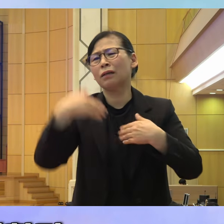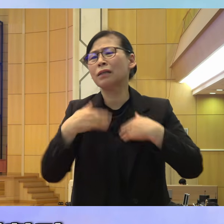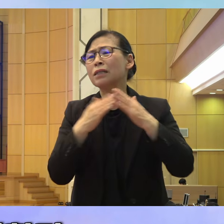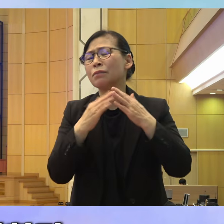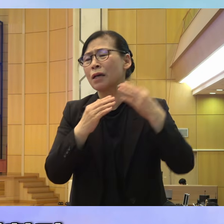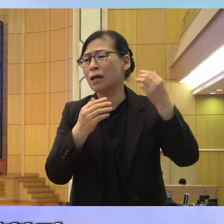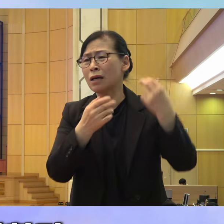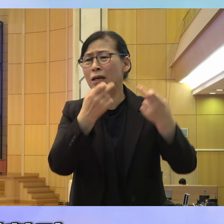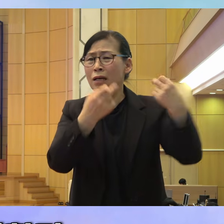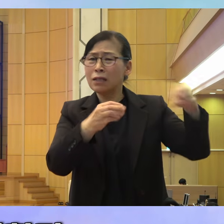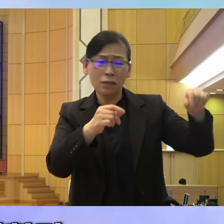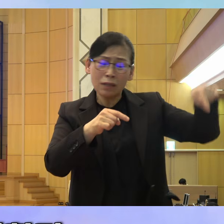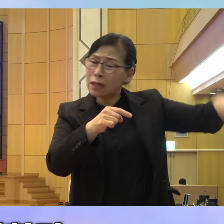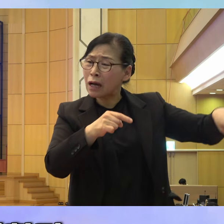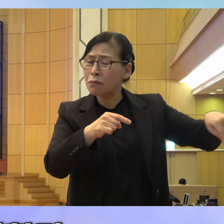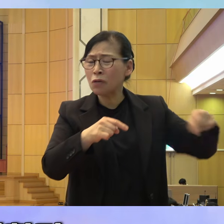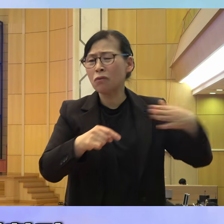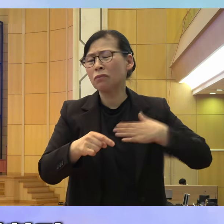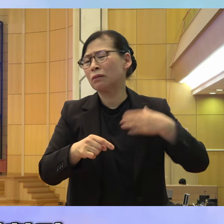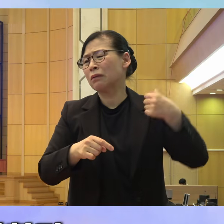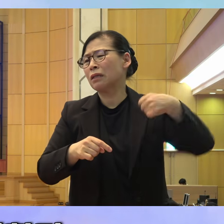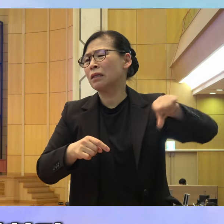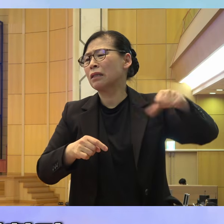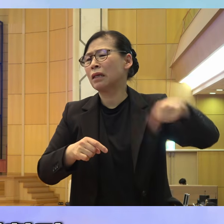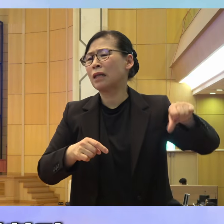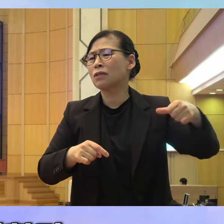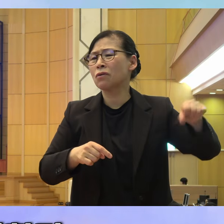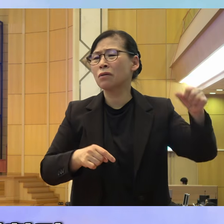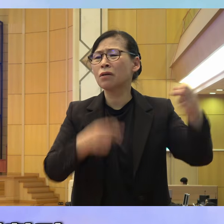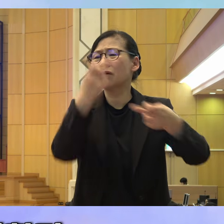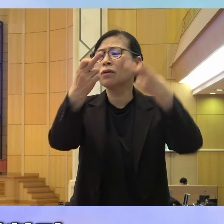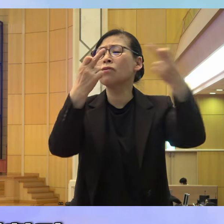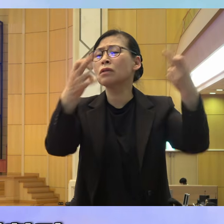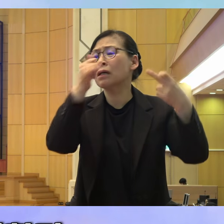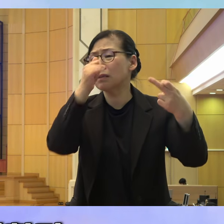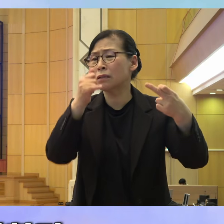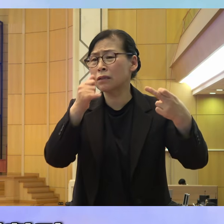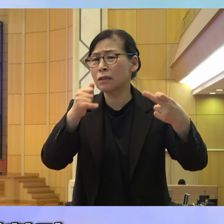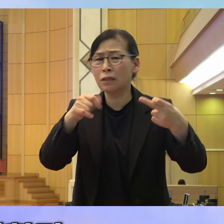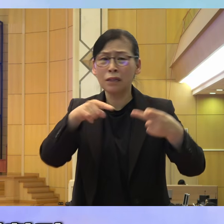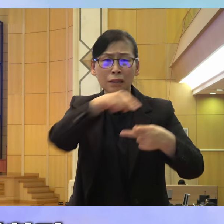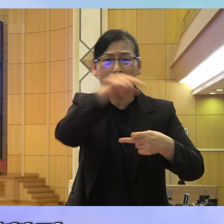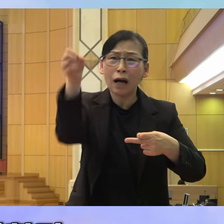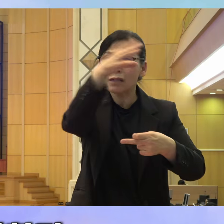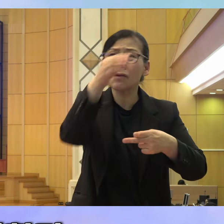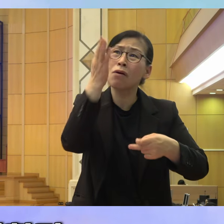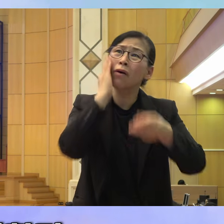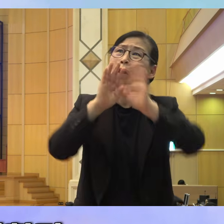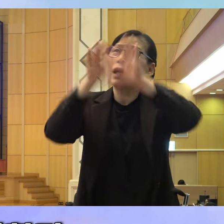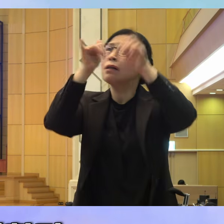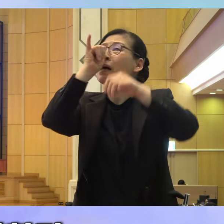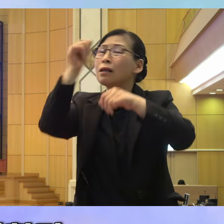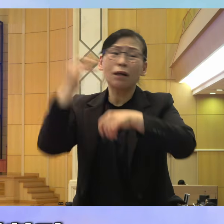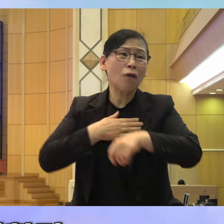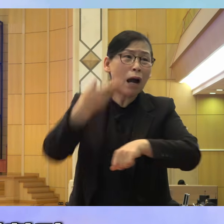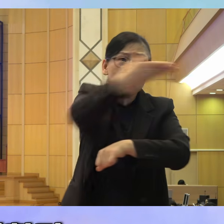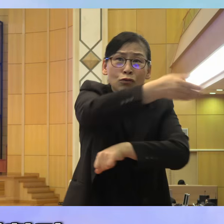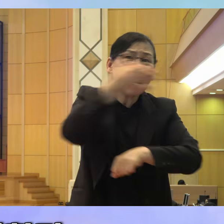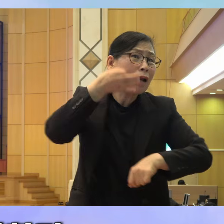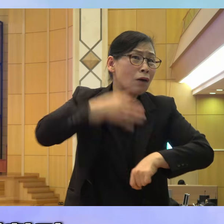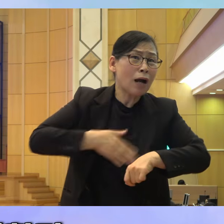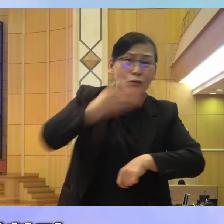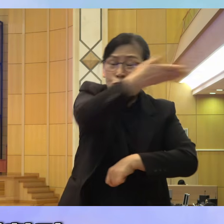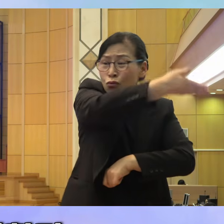있으니 그들에게 증언하여, 한글판으로 말하는 증거해서 그들로, 내 형제들로 이